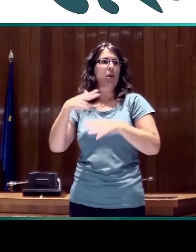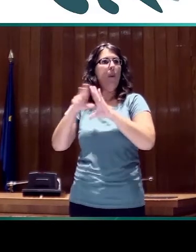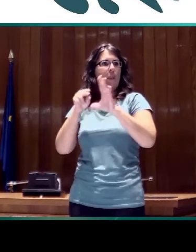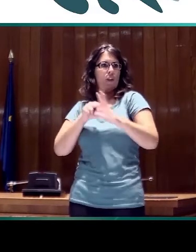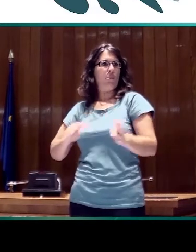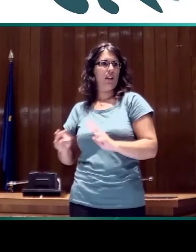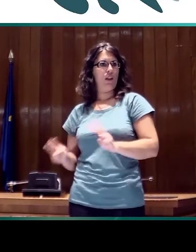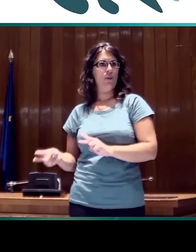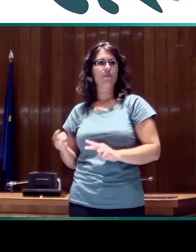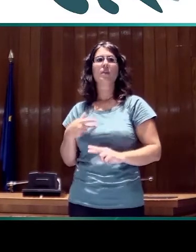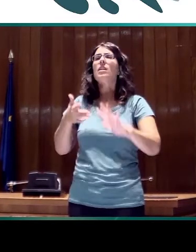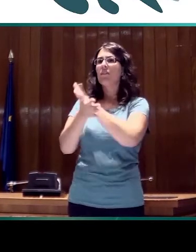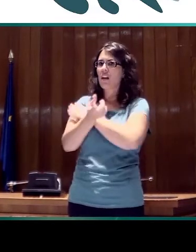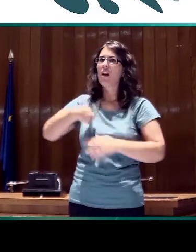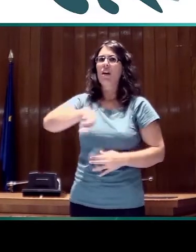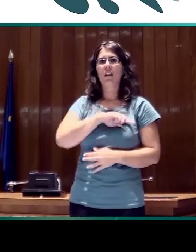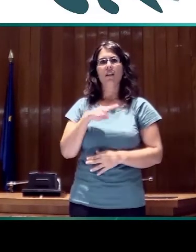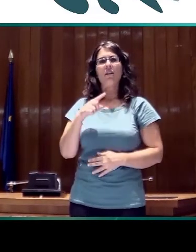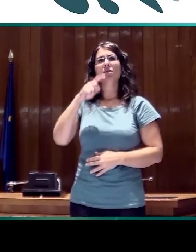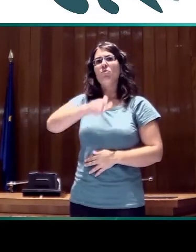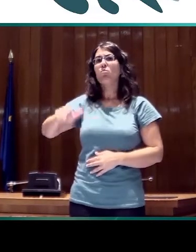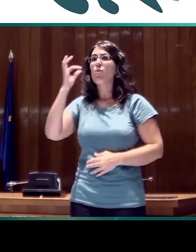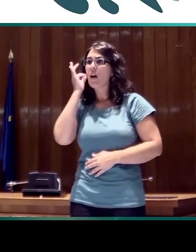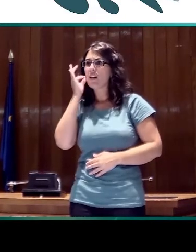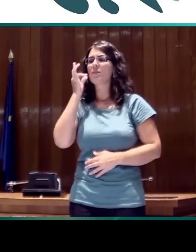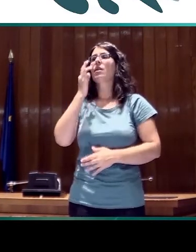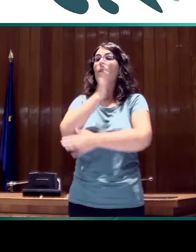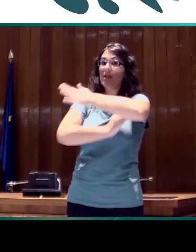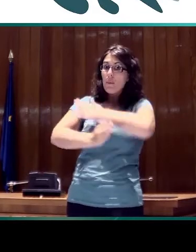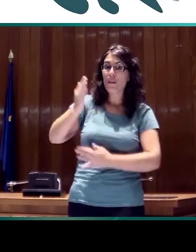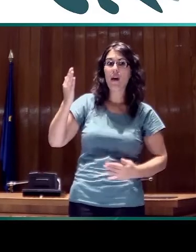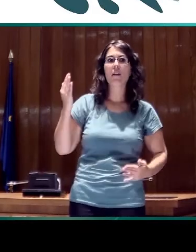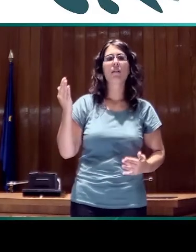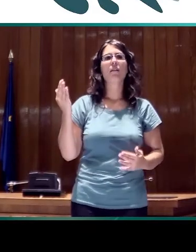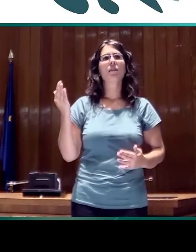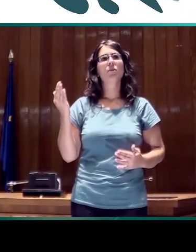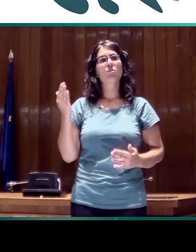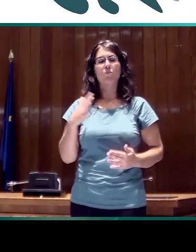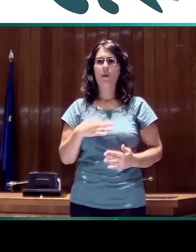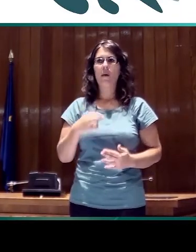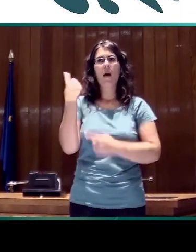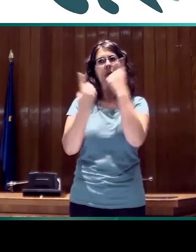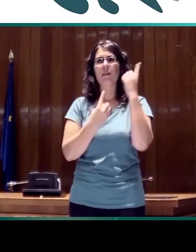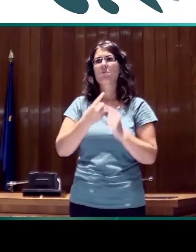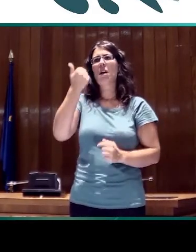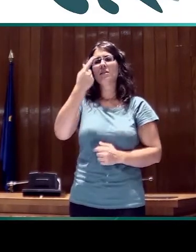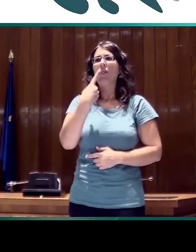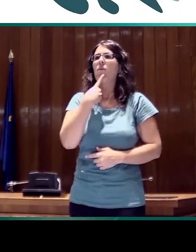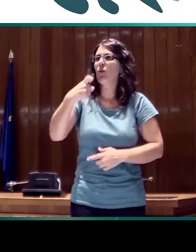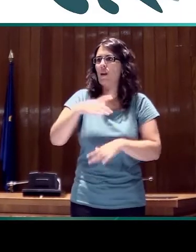mujeres con algún tipo de discapacidad que a veces tienen muchos más obstáculos a la hora de enfrentarse a la crueldad